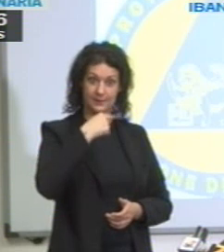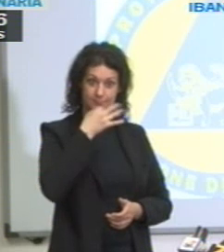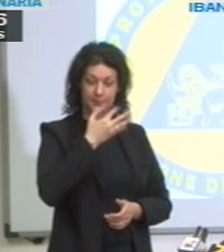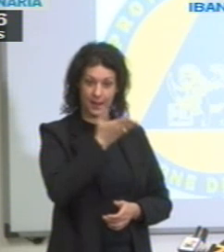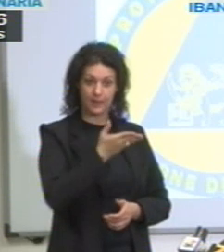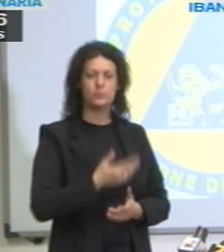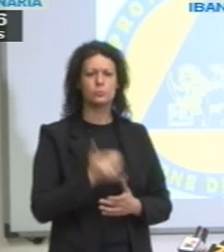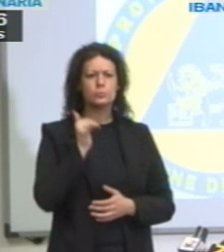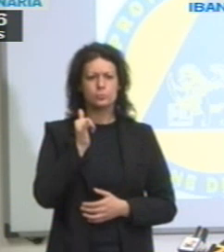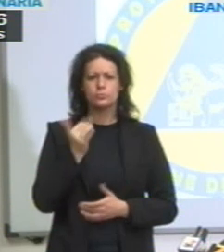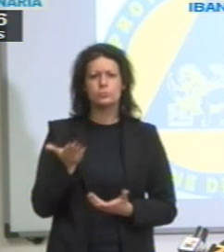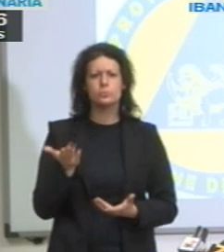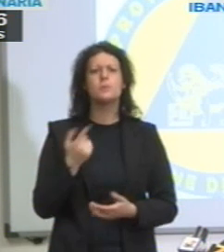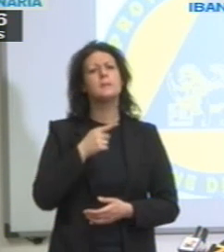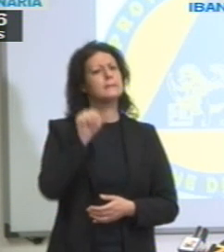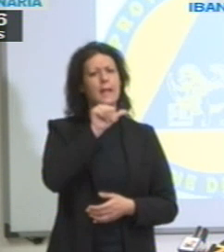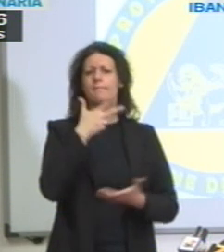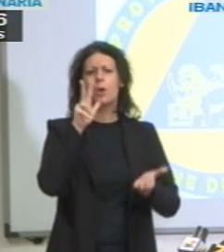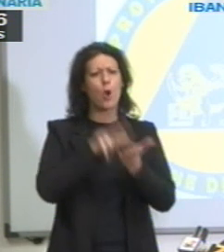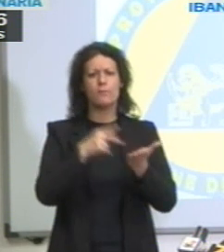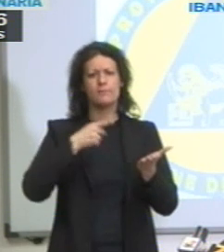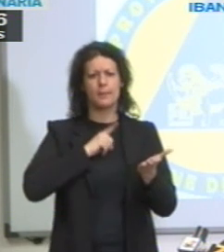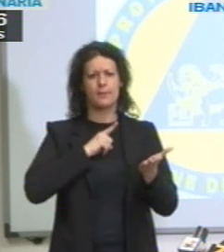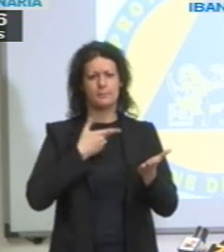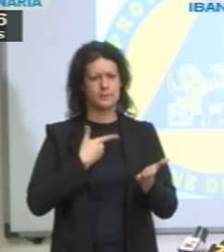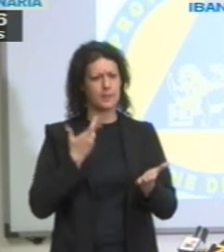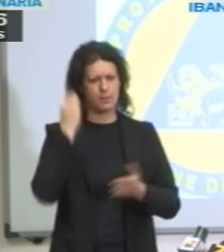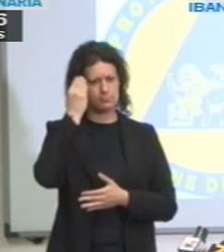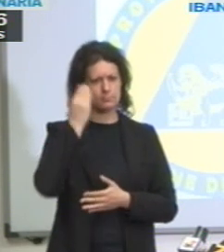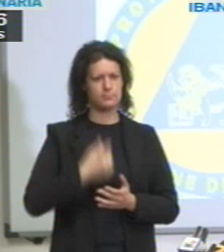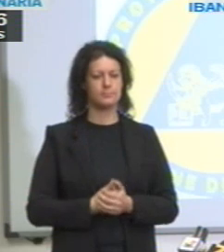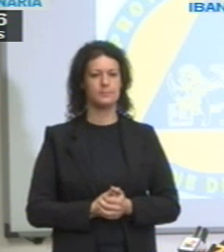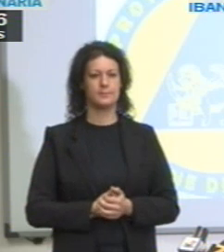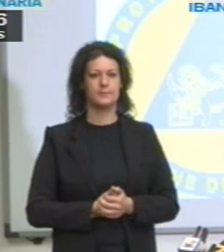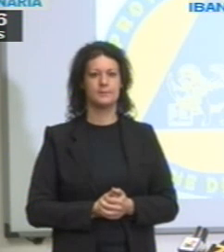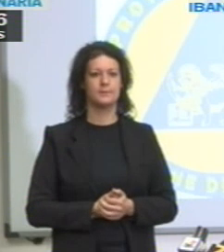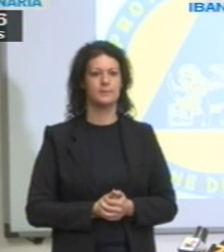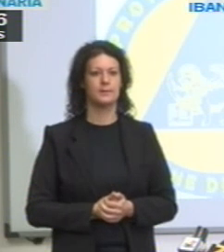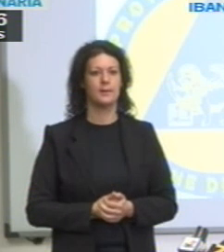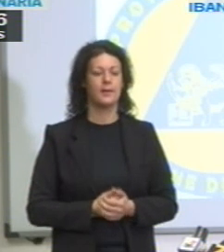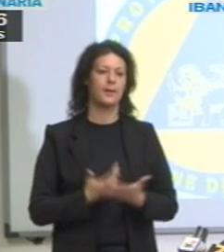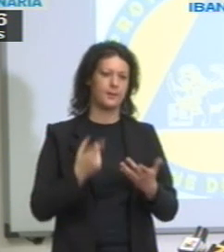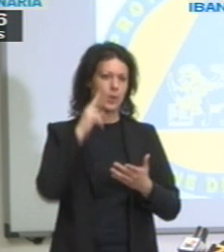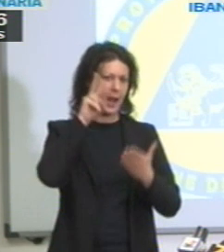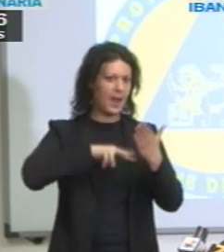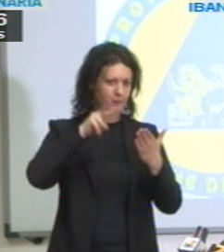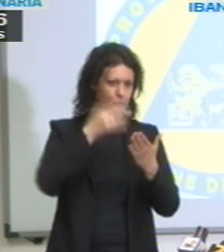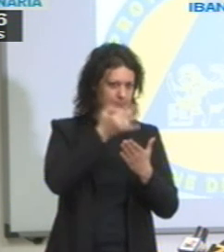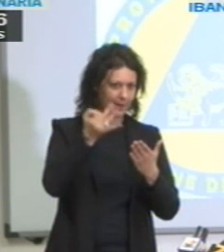infatti Salvini ha confermato questa ipotesi. Non far come i tuoi colleghi che leggono un'agenzia e fa finta di non vedere. No, io ne ho...